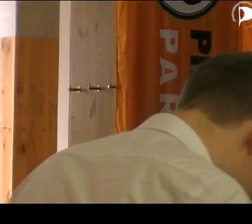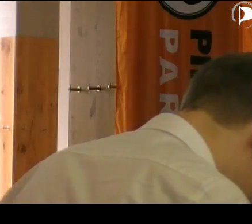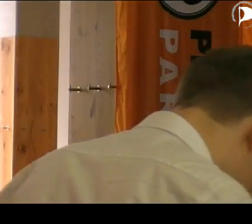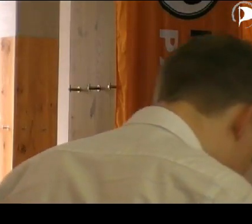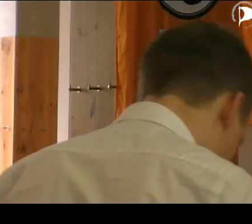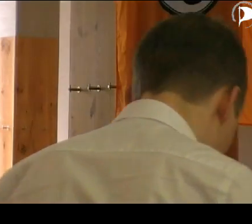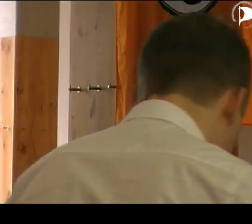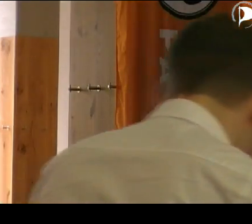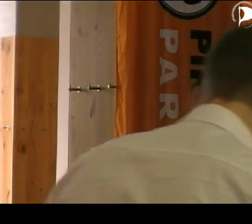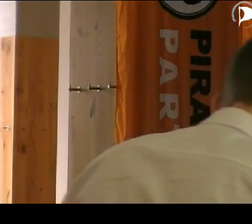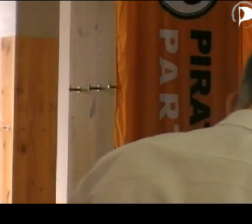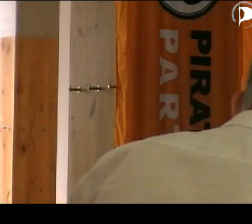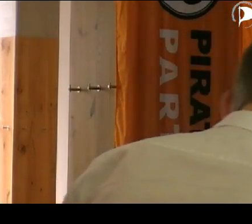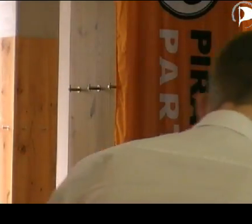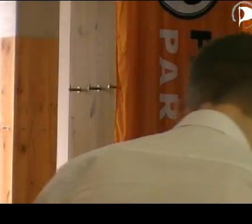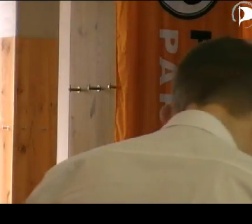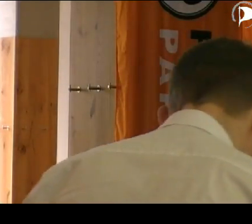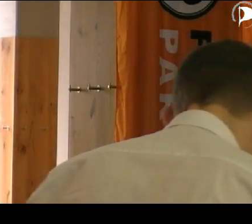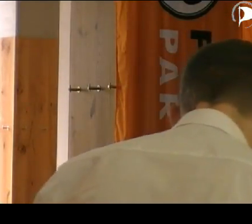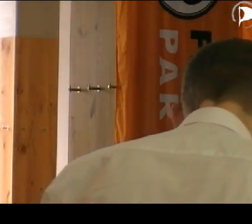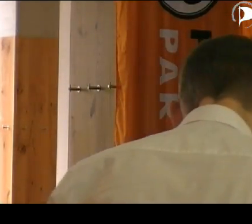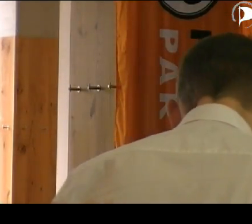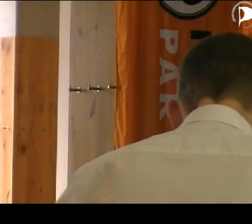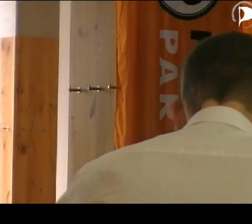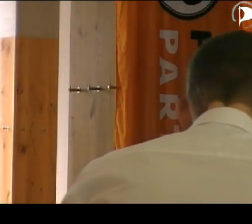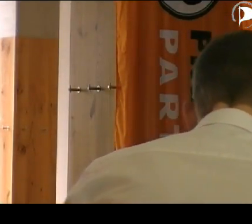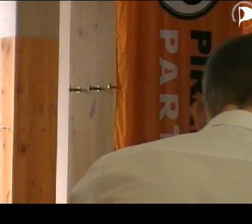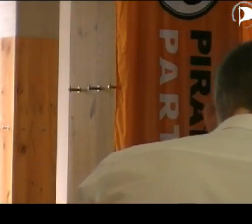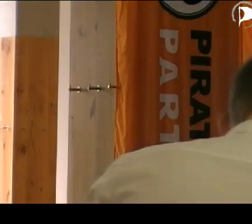die kelten möglich gemacht